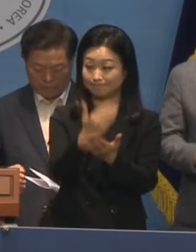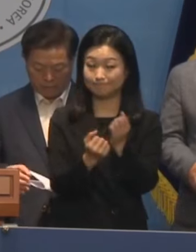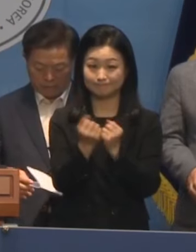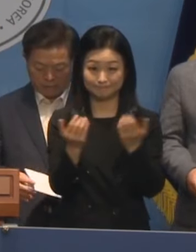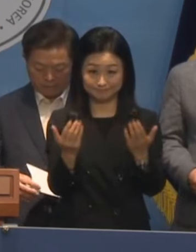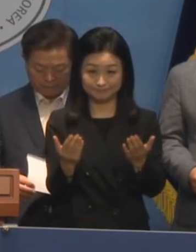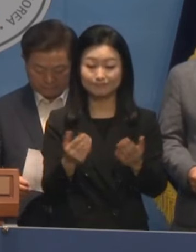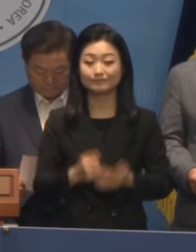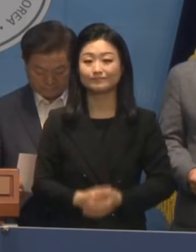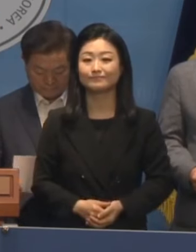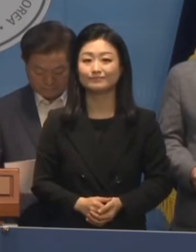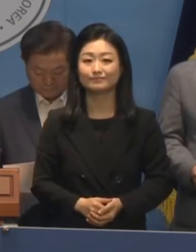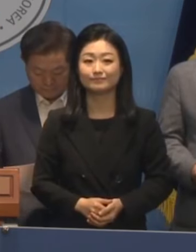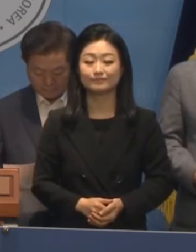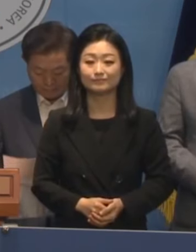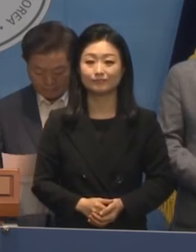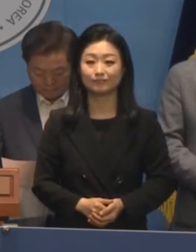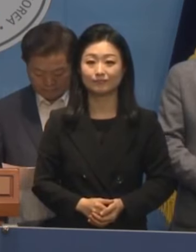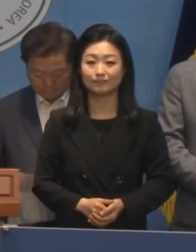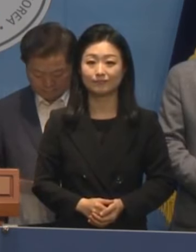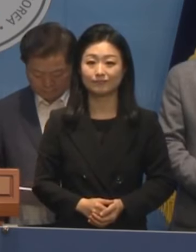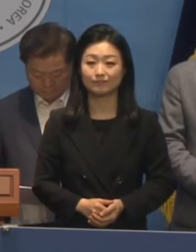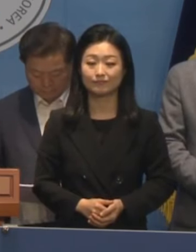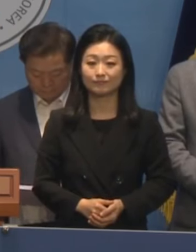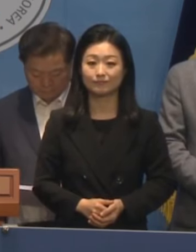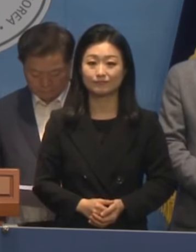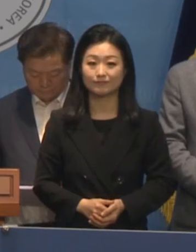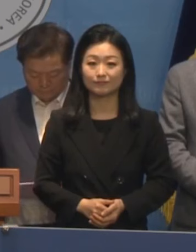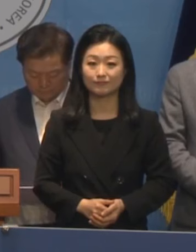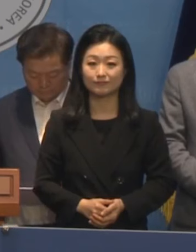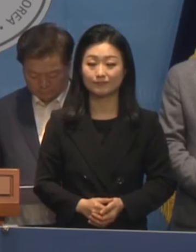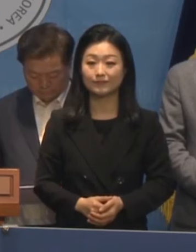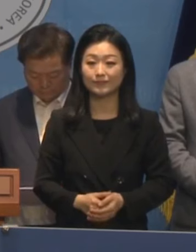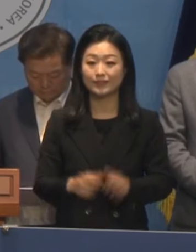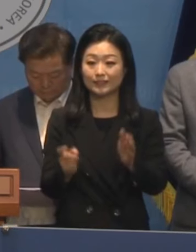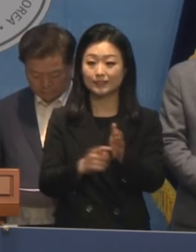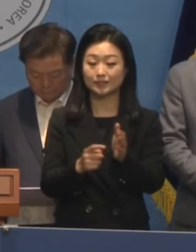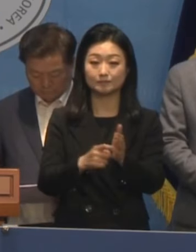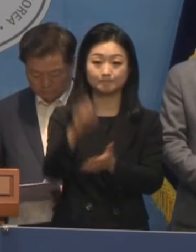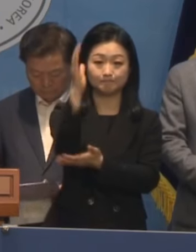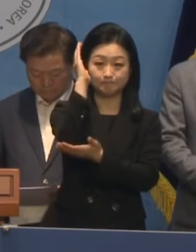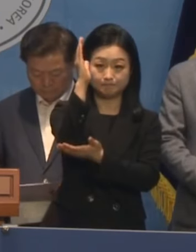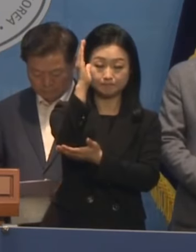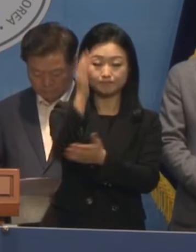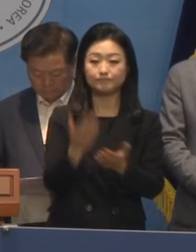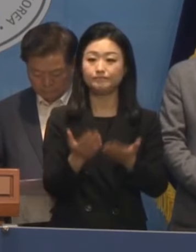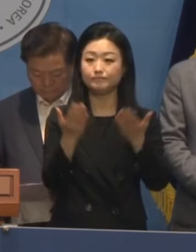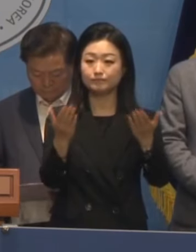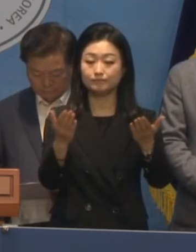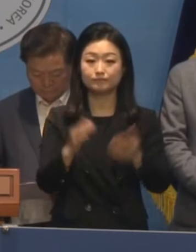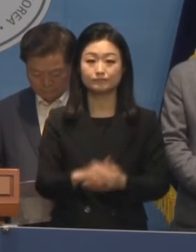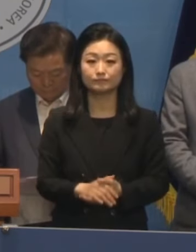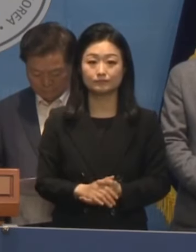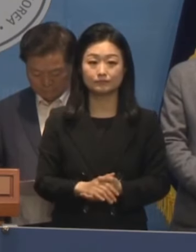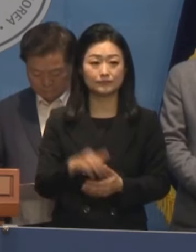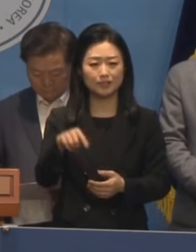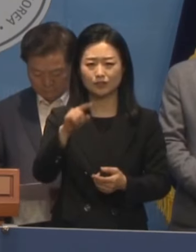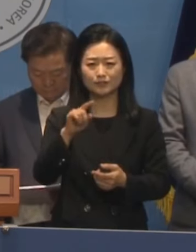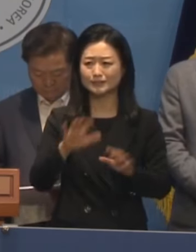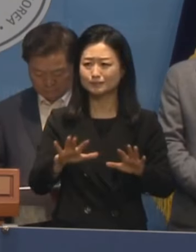낭독도 하겠습니다 더불어민주당 기초단체 협의의 긴급 기자회 업문 이대로는 못